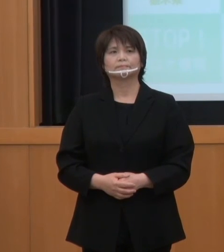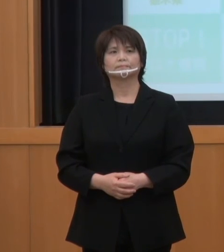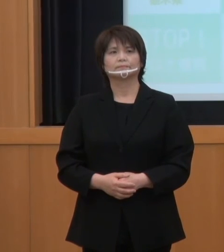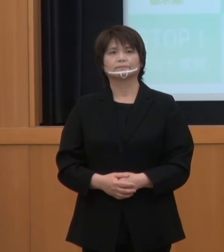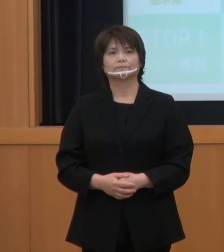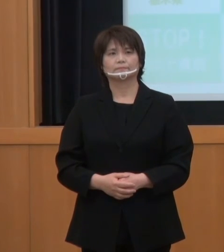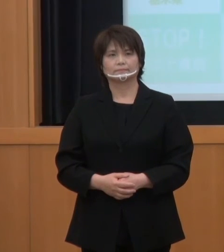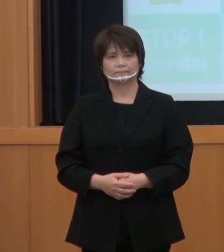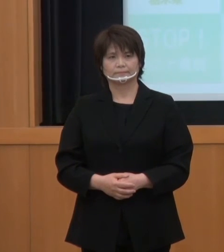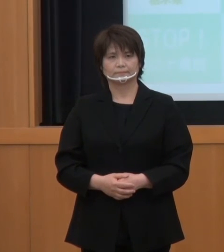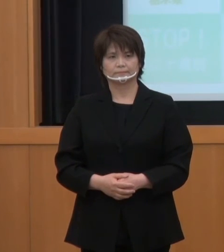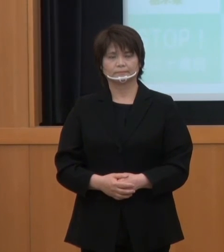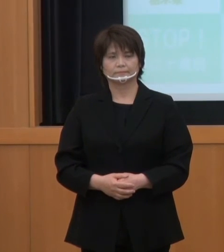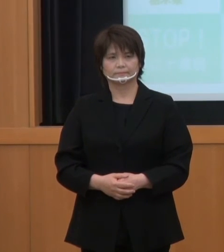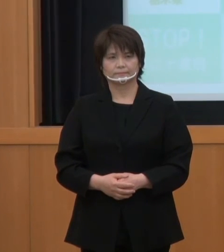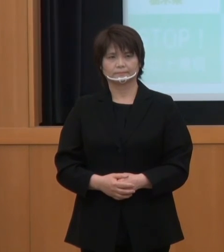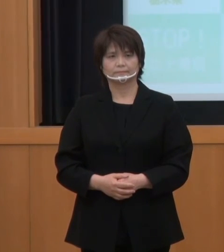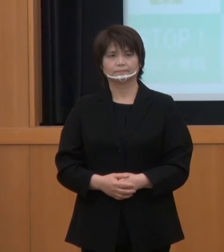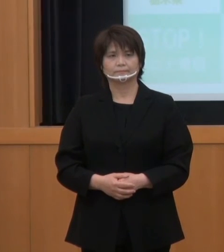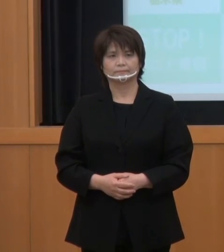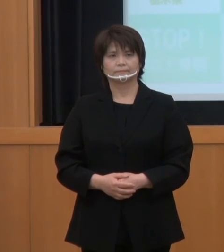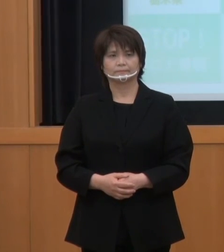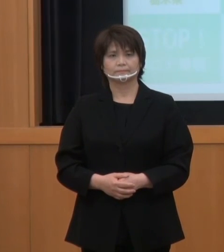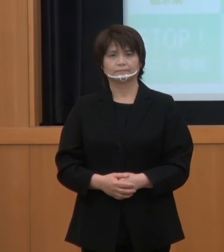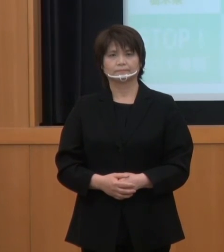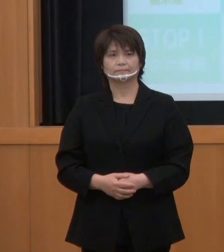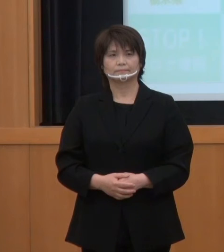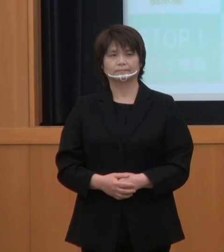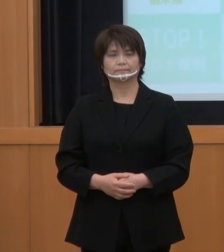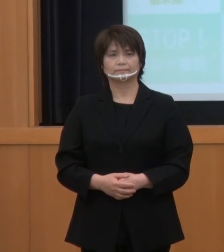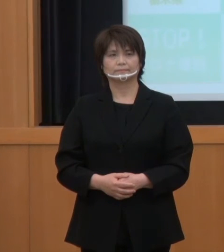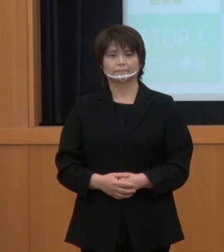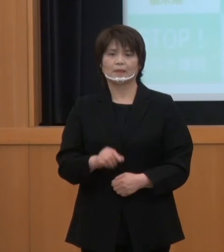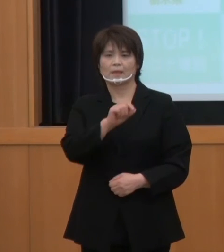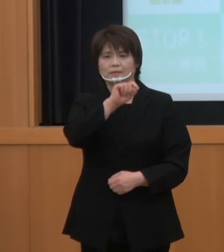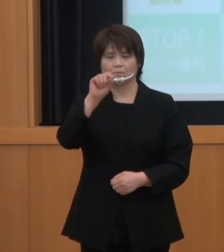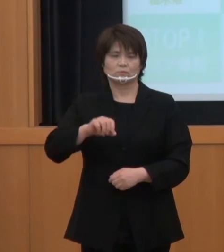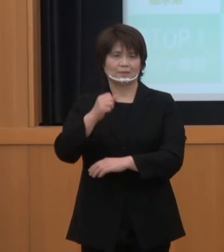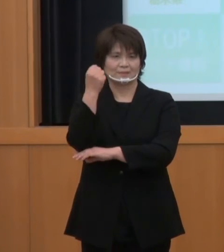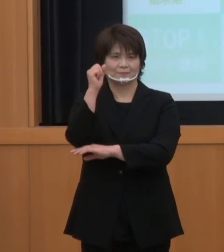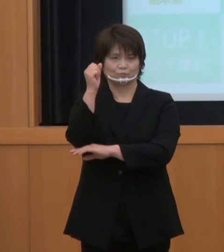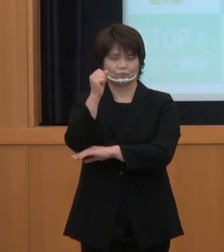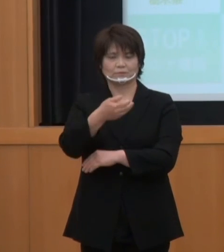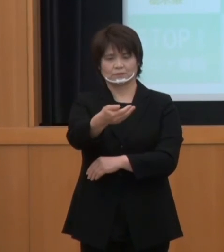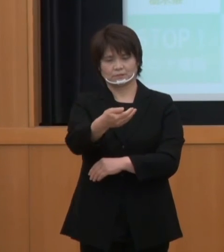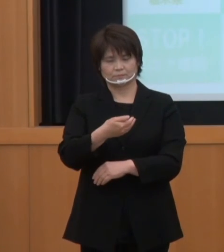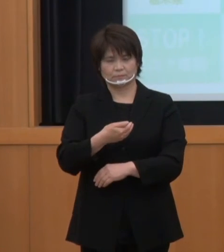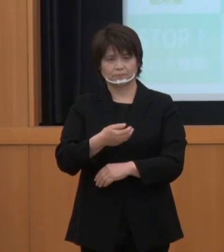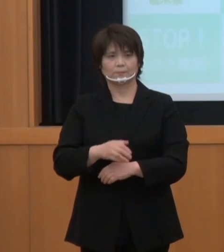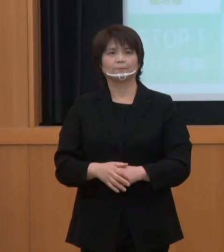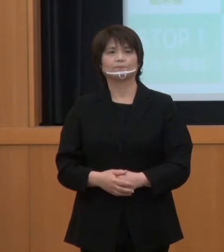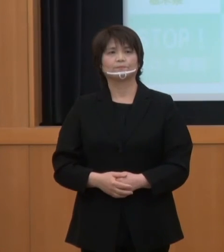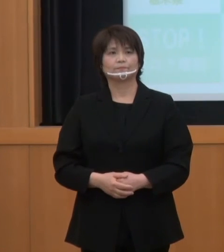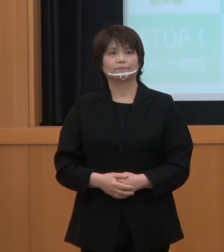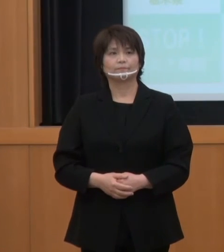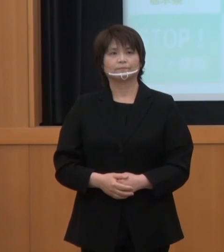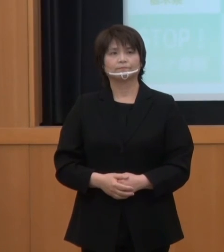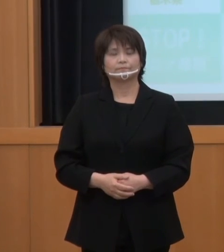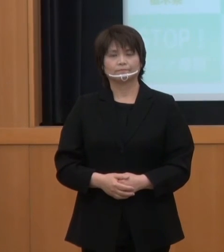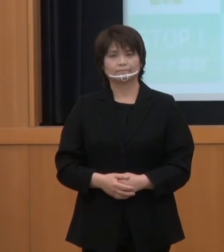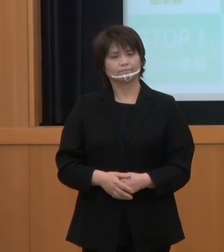その後内藤さん、山根さんと。はい、 下付け新聞の斉藤です。よろしくお願いいたします。すみません、ちょっと